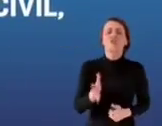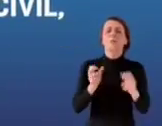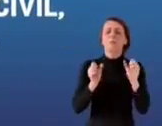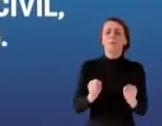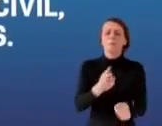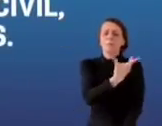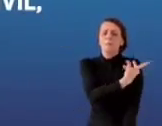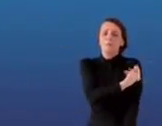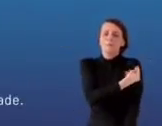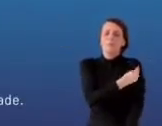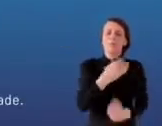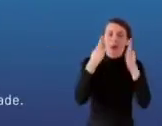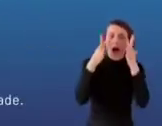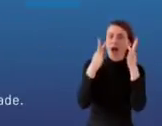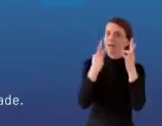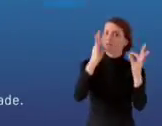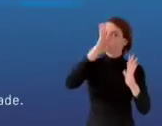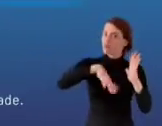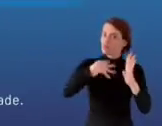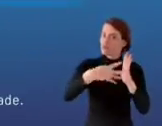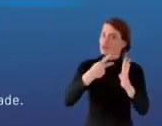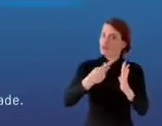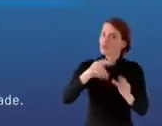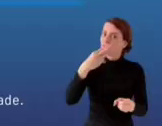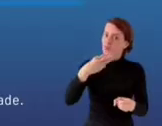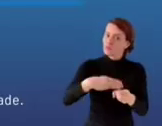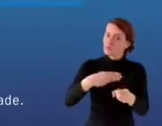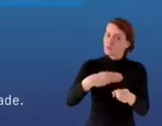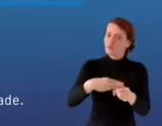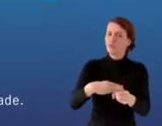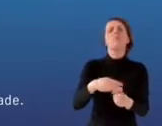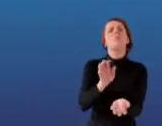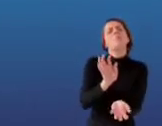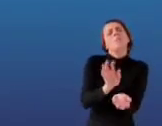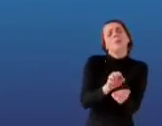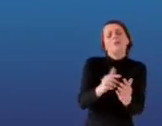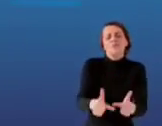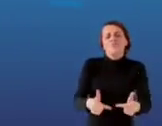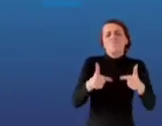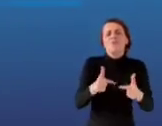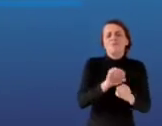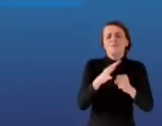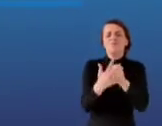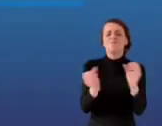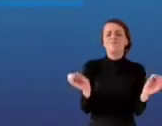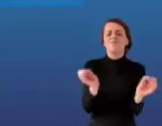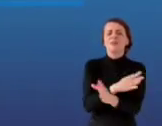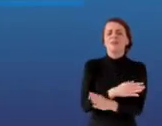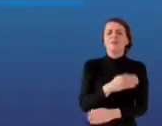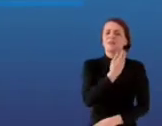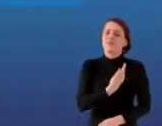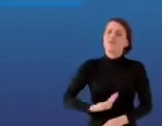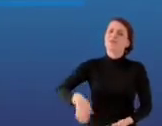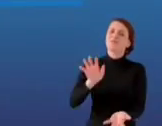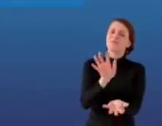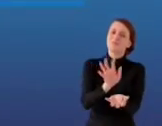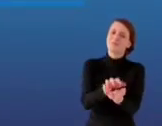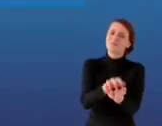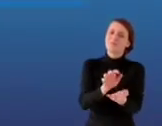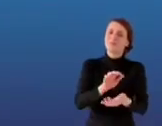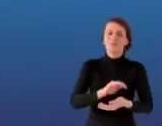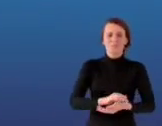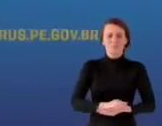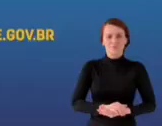civil, entre outros. Fique atento ao cronograma de vacinação da sua cidade. Pernambuco segue em frente no combate ao